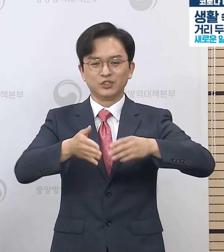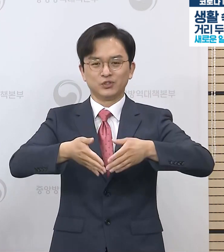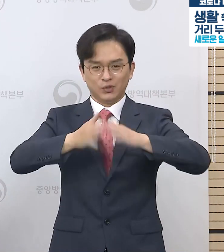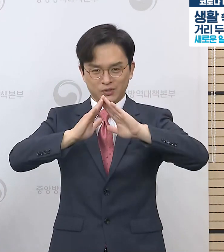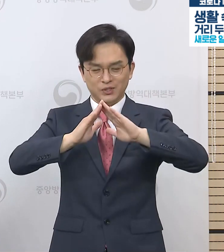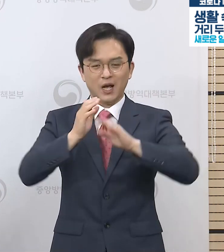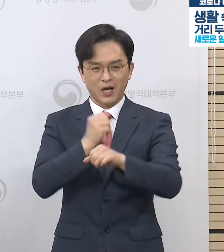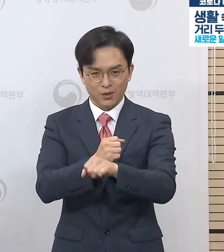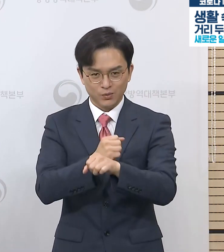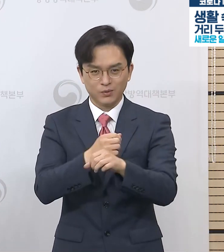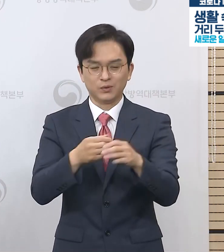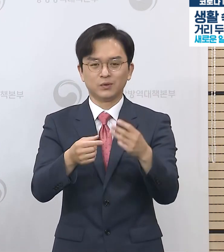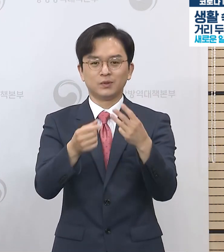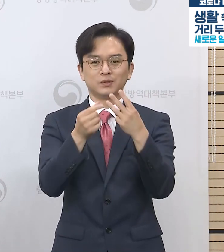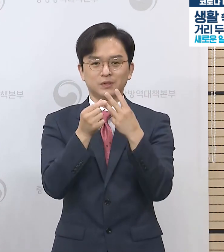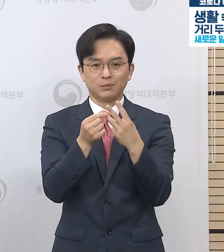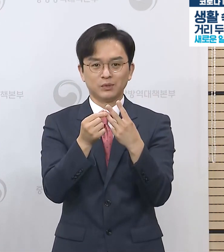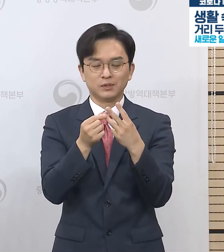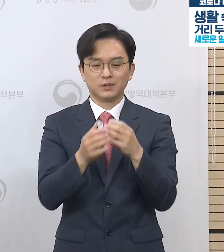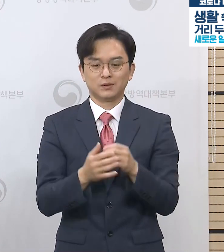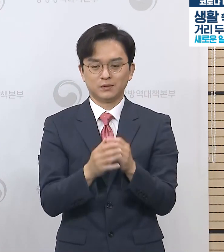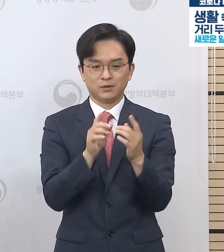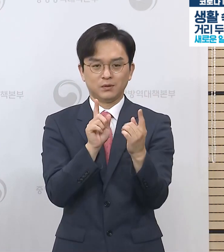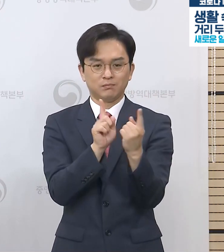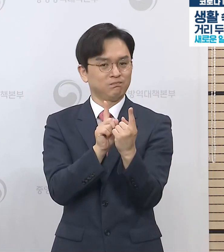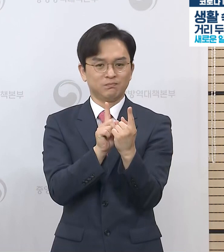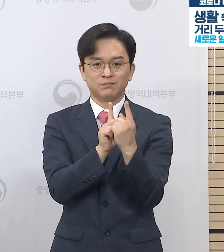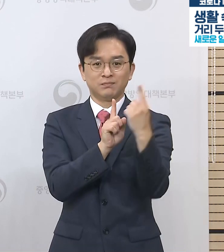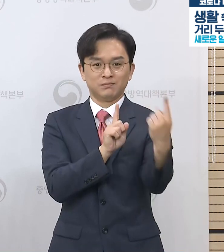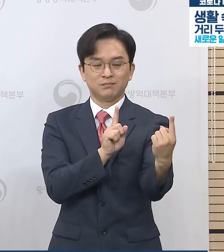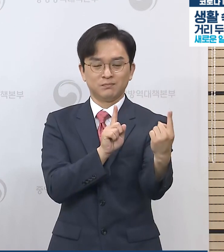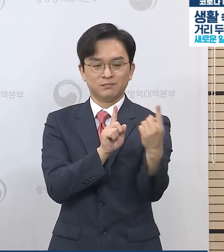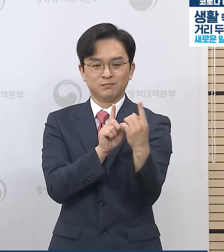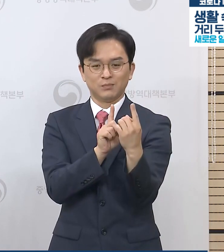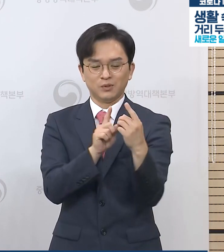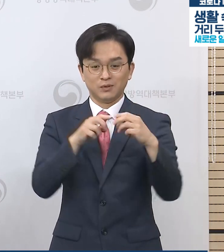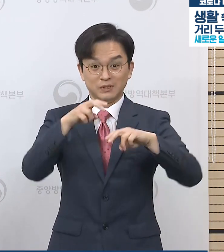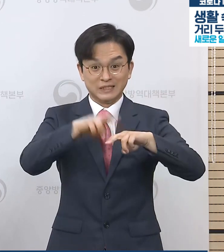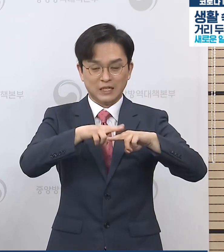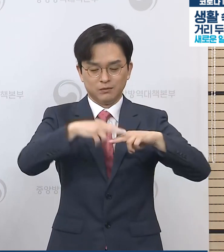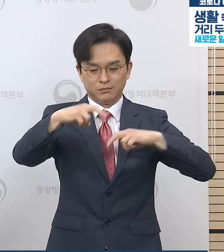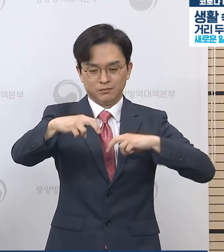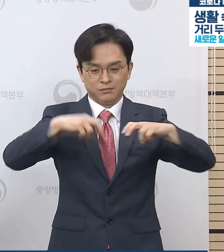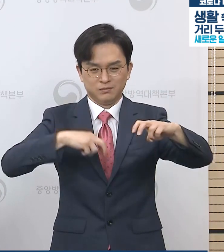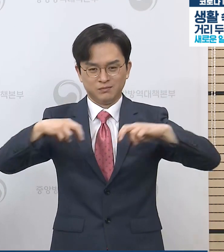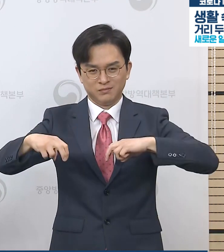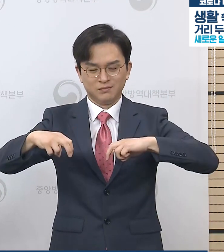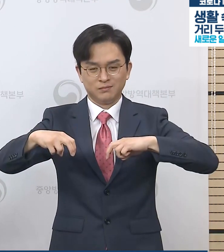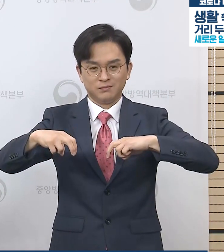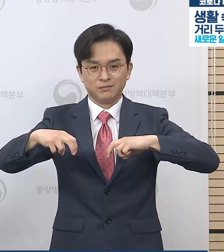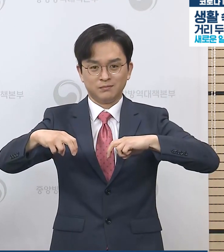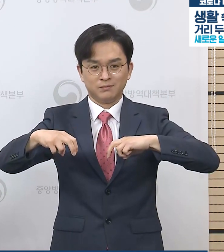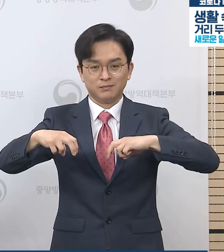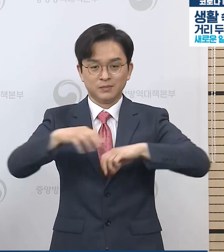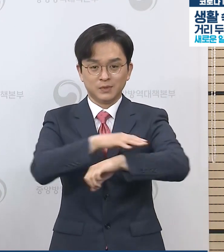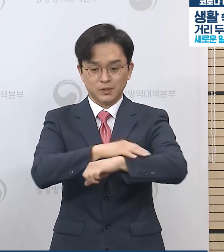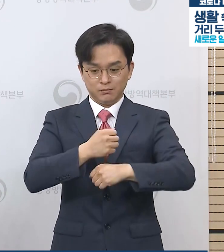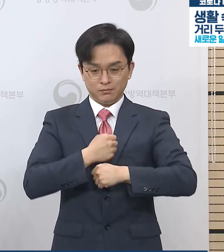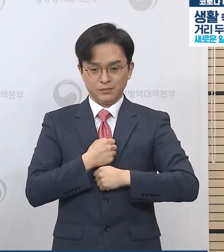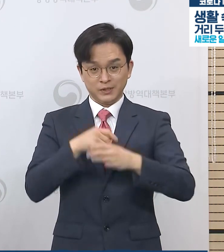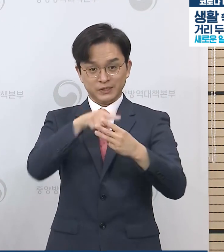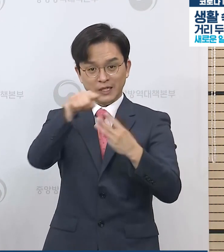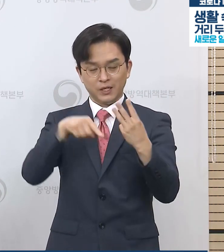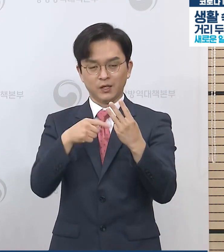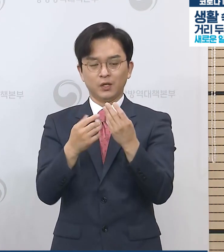직장 내에서 불필요한 접촉이나 동선을 최소화할 경우 같은 시설이라 하더라도